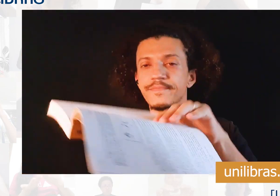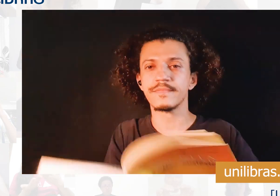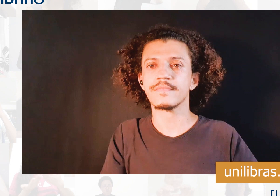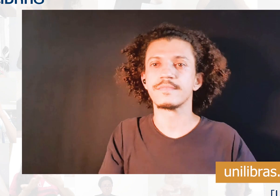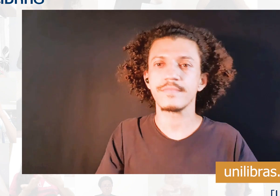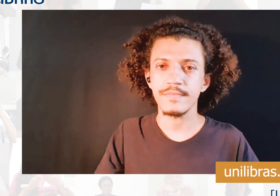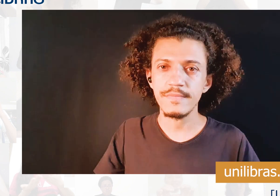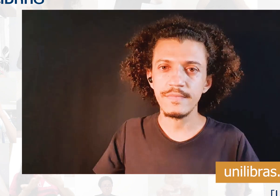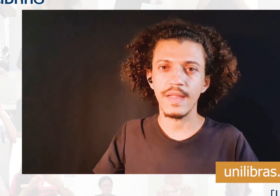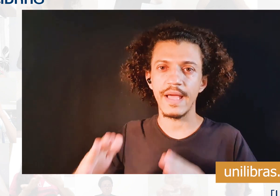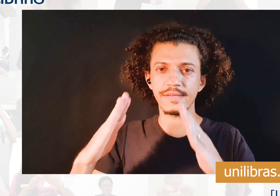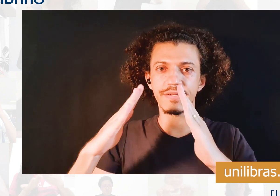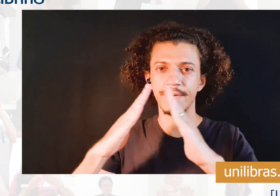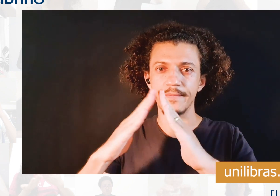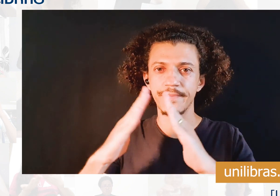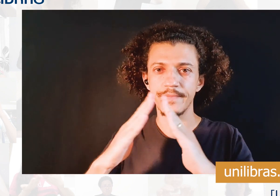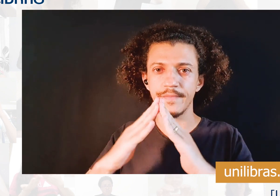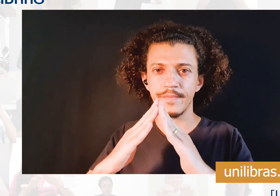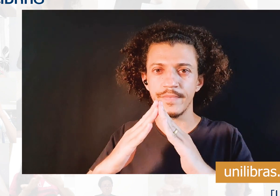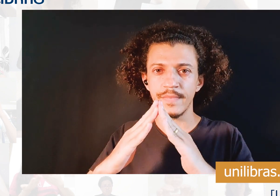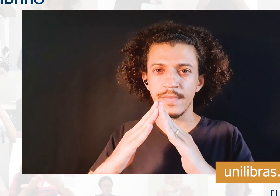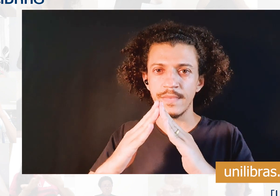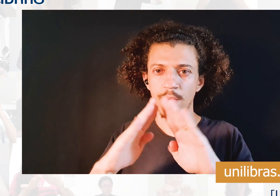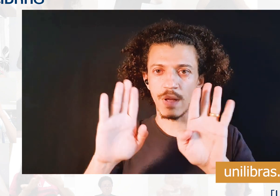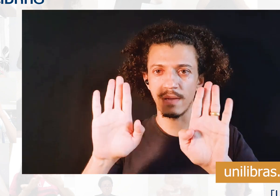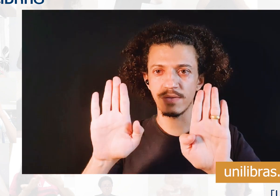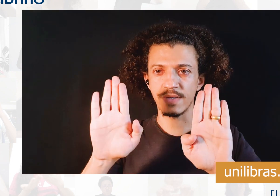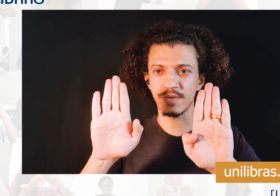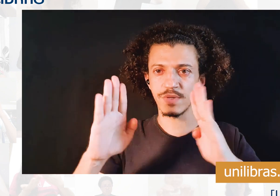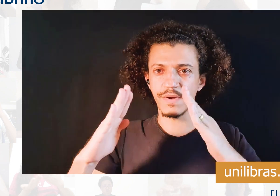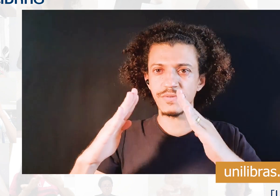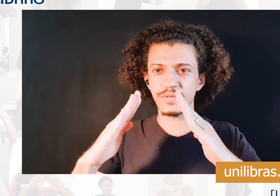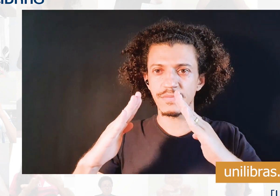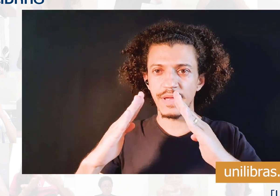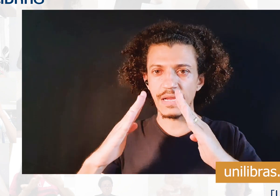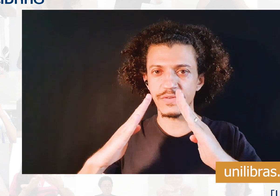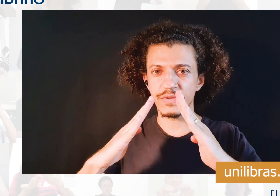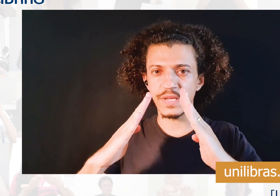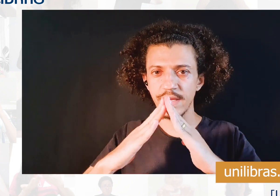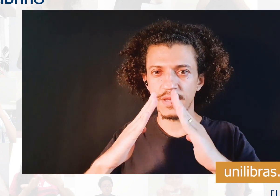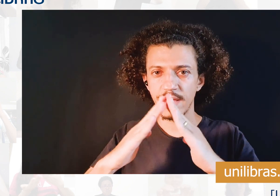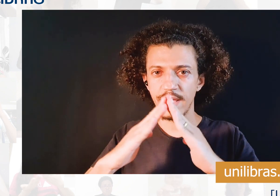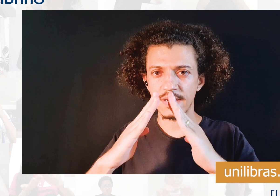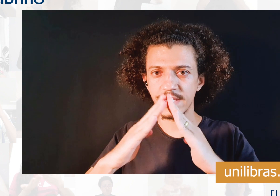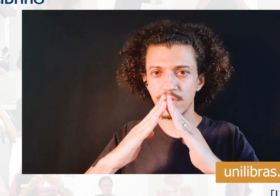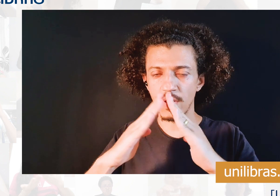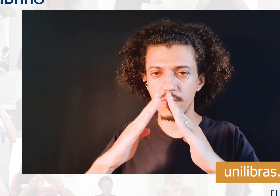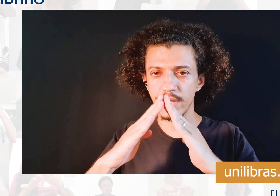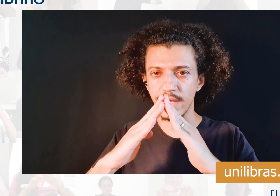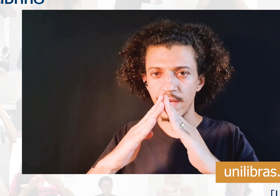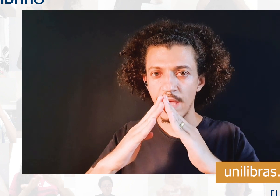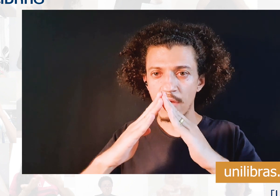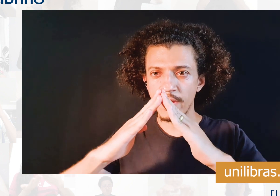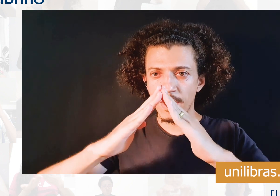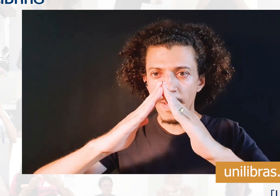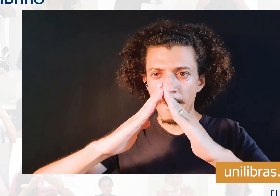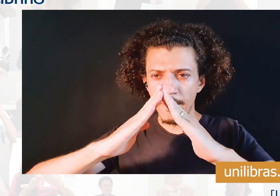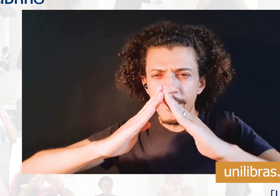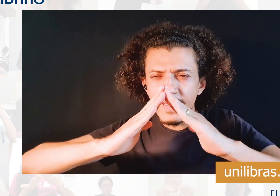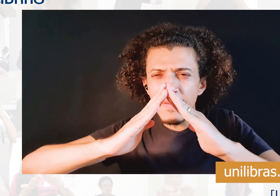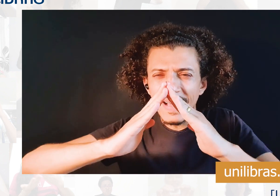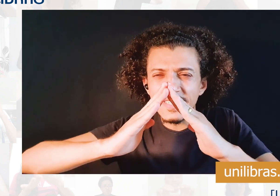casa. É assim, ó. Então, são essas duas mãos, elas ficam assim e elas se tocam aqui.